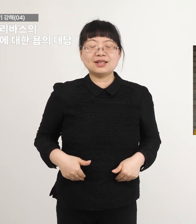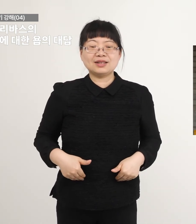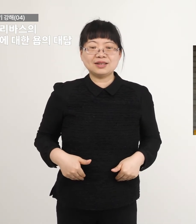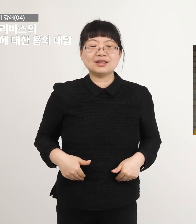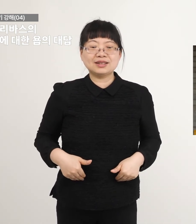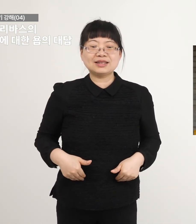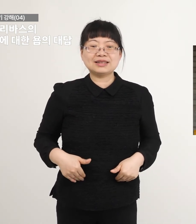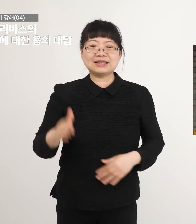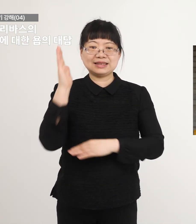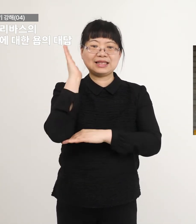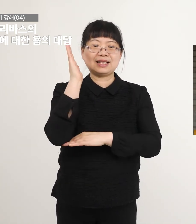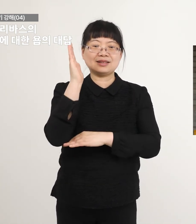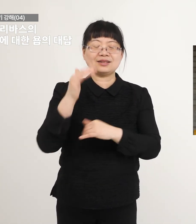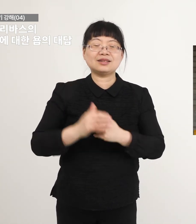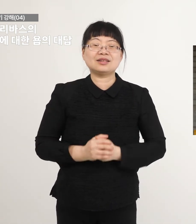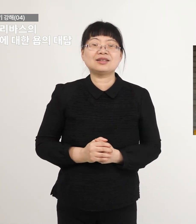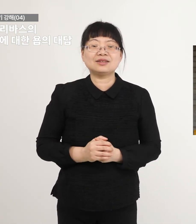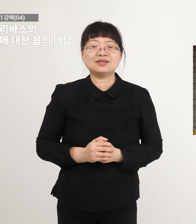매서운 논리가